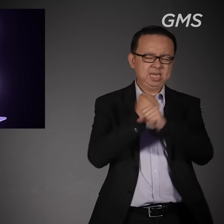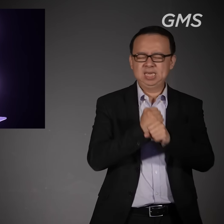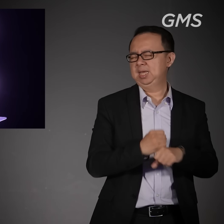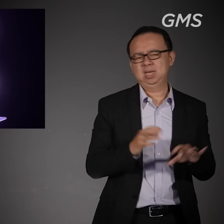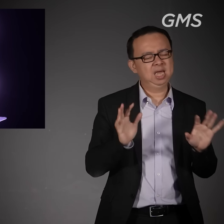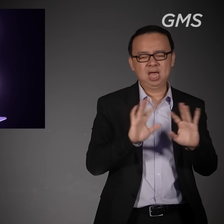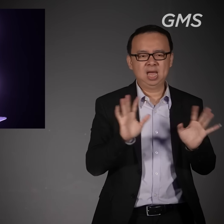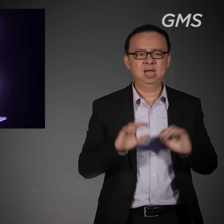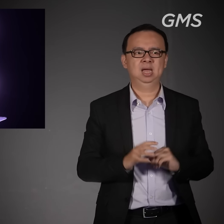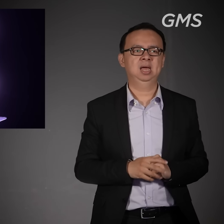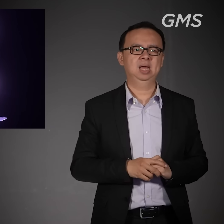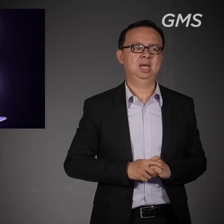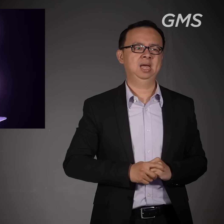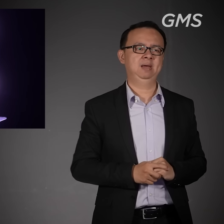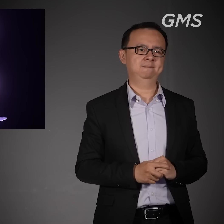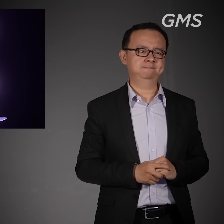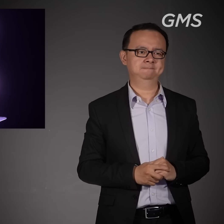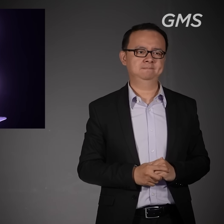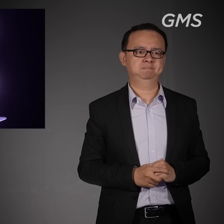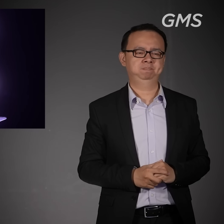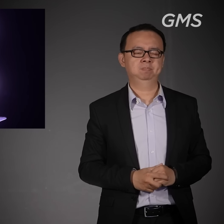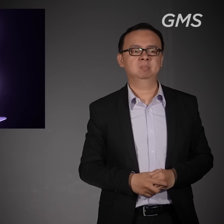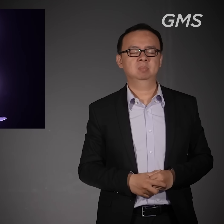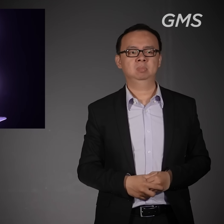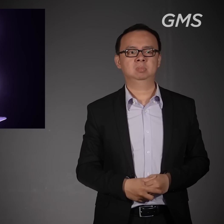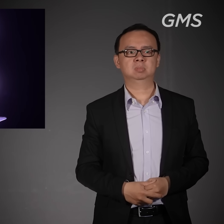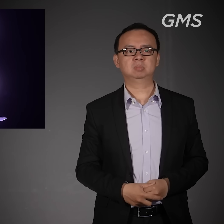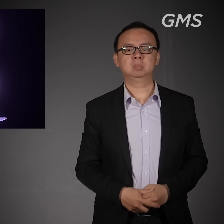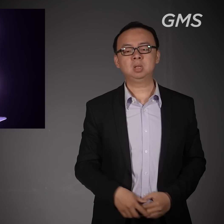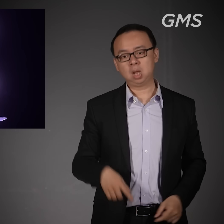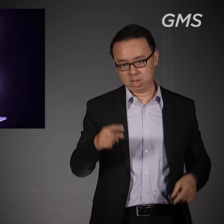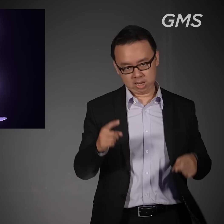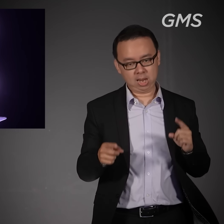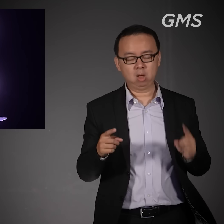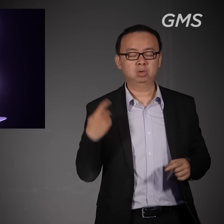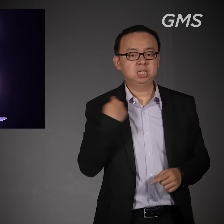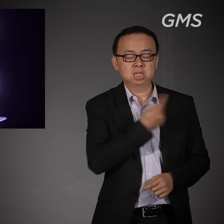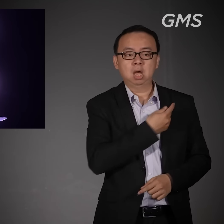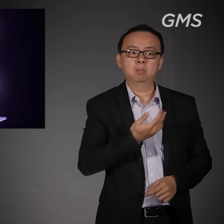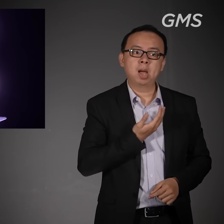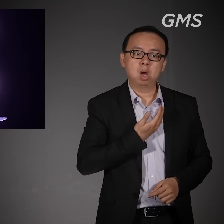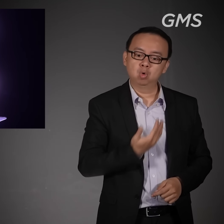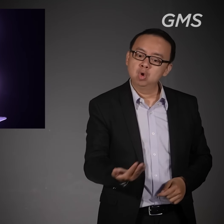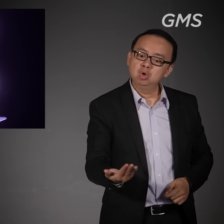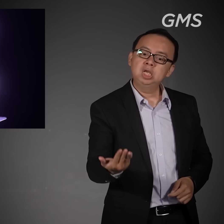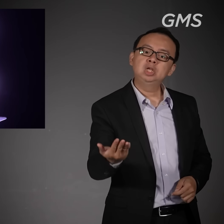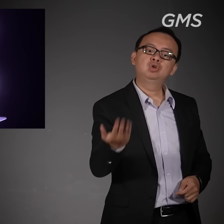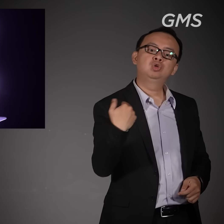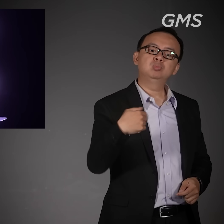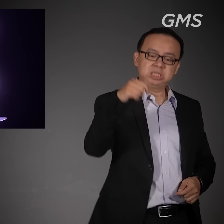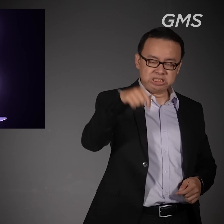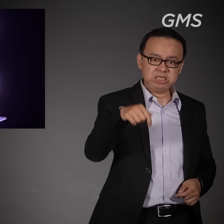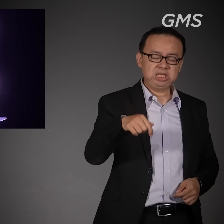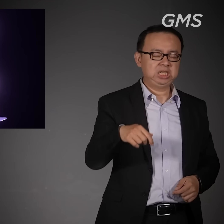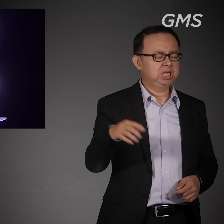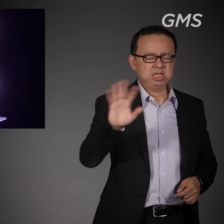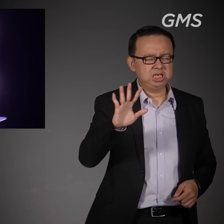kita mau hidup bagi jemaat kita saja yang sudah ada, tidak memiliki hati Yesus untuk